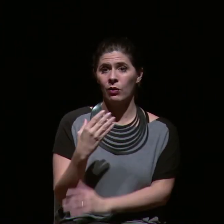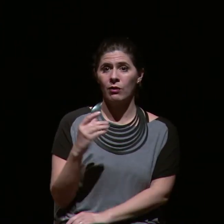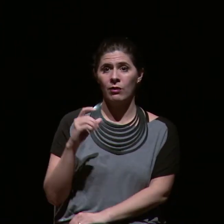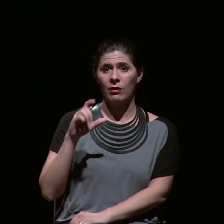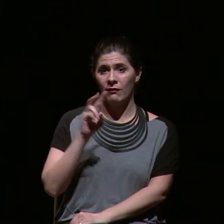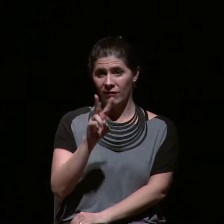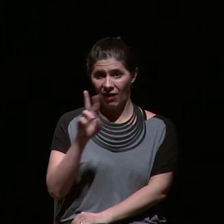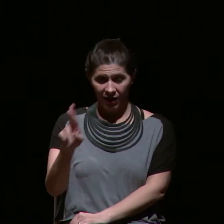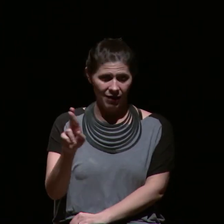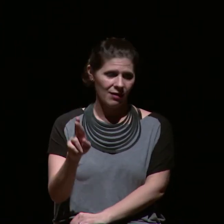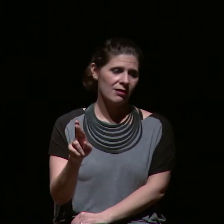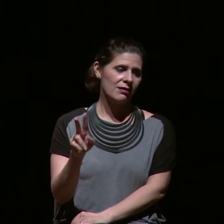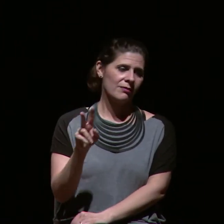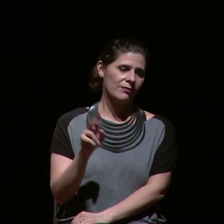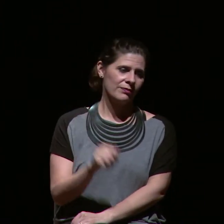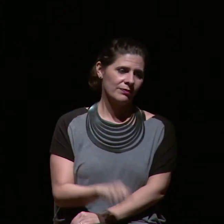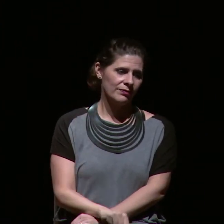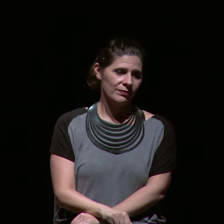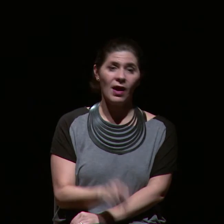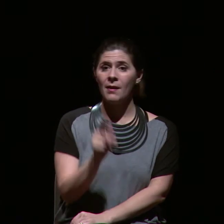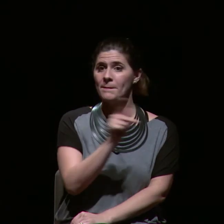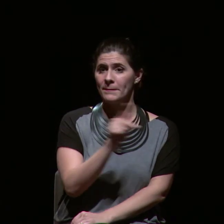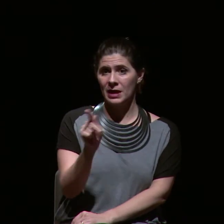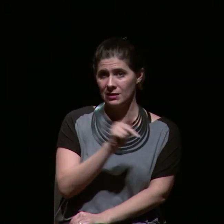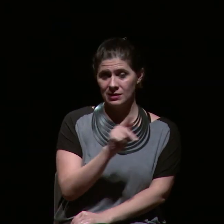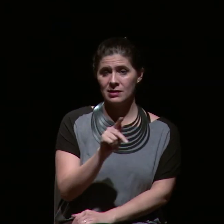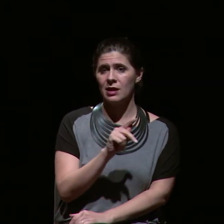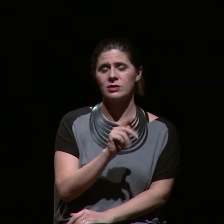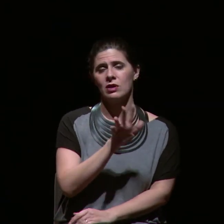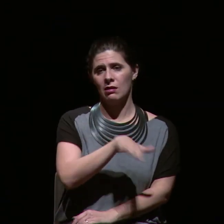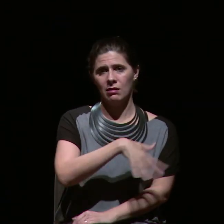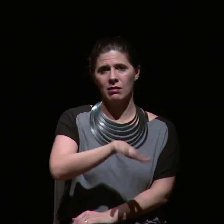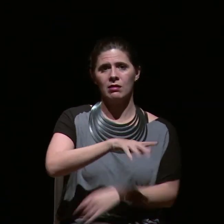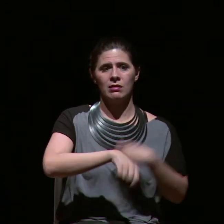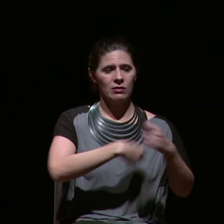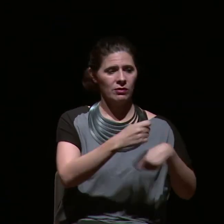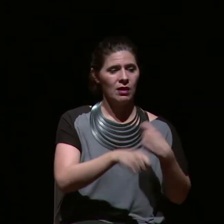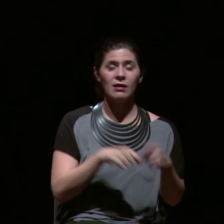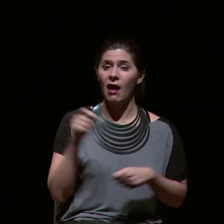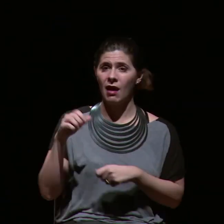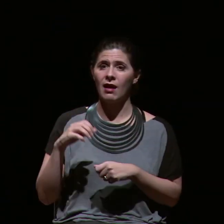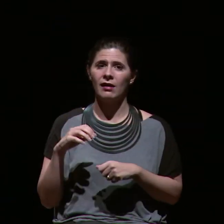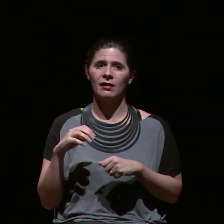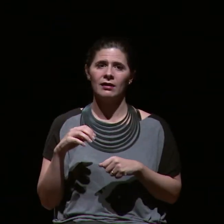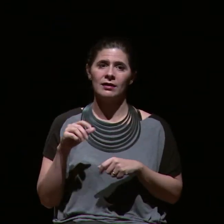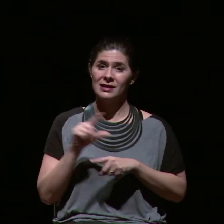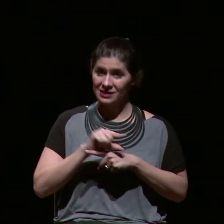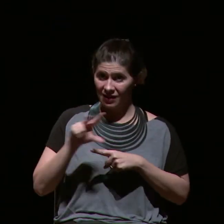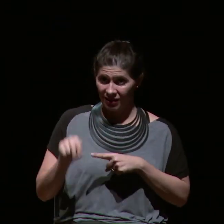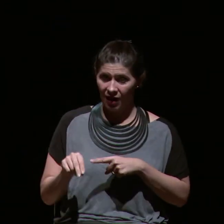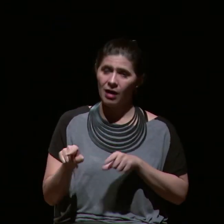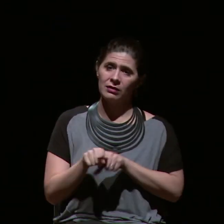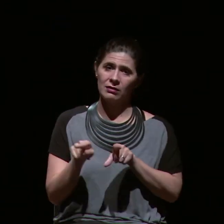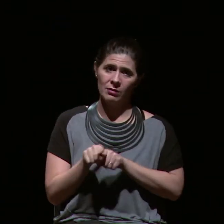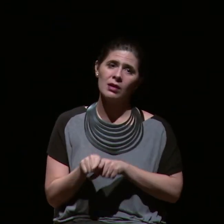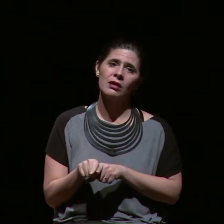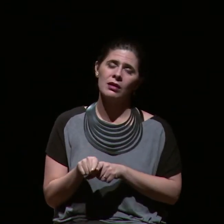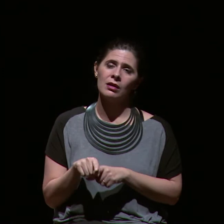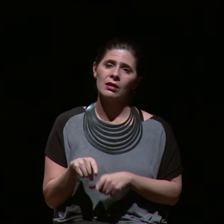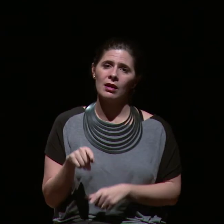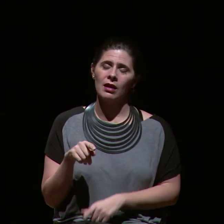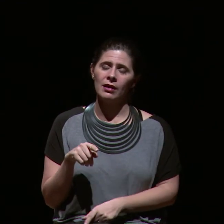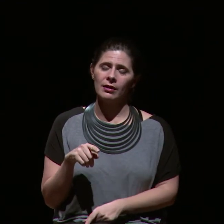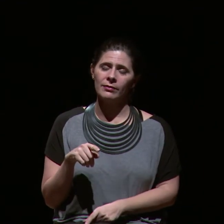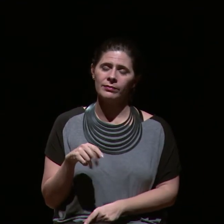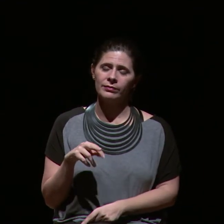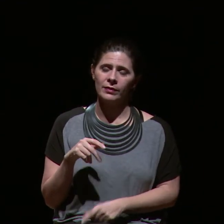da Federação de Comércio, que faz parte do Conselho do SESC e do SENAC, do Albert Einstein, Flávio Rocha, empresário e candidato à República